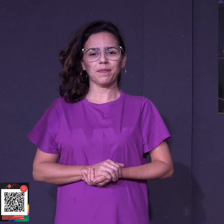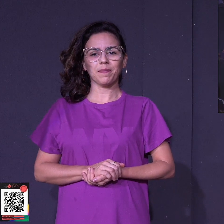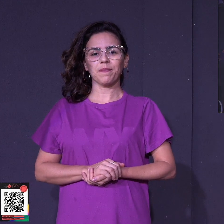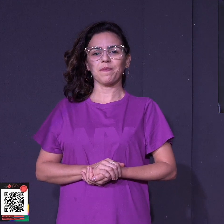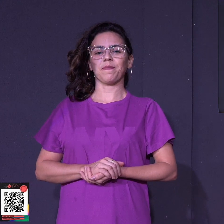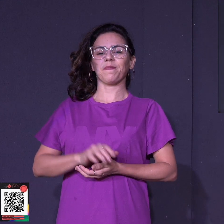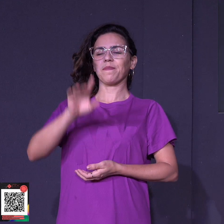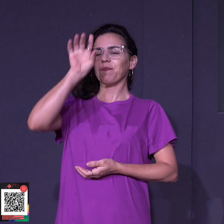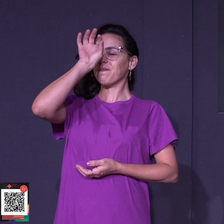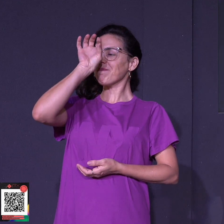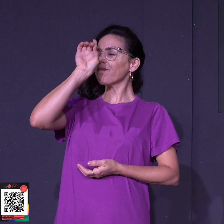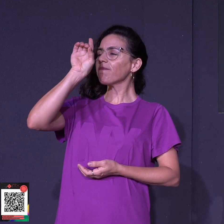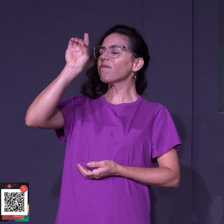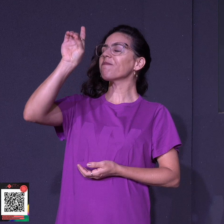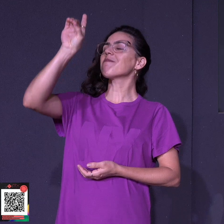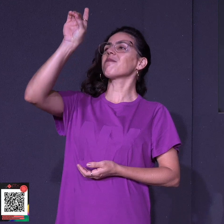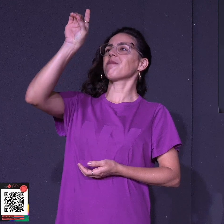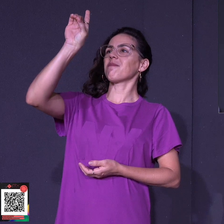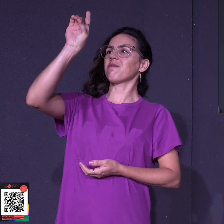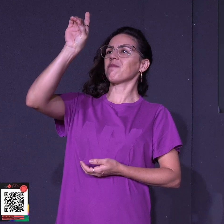Ó Deus, esse é o nosso clamor.